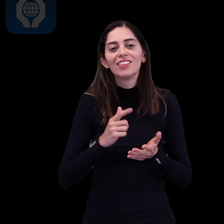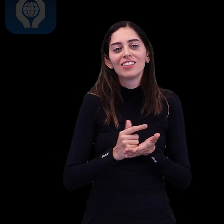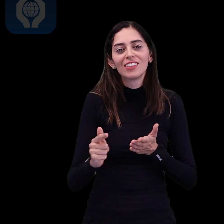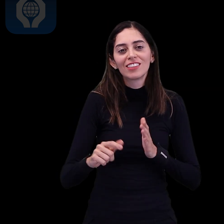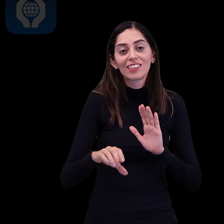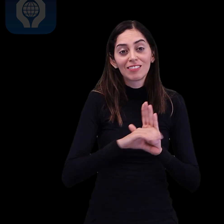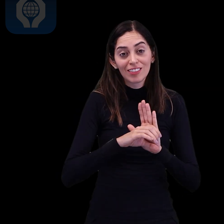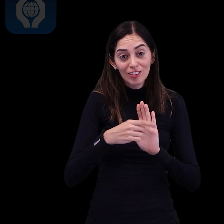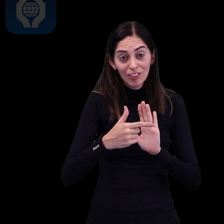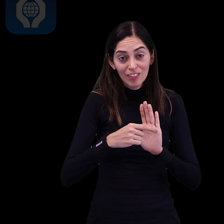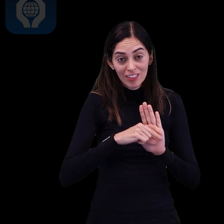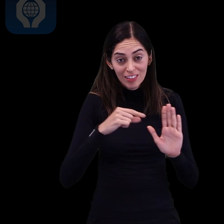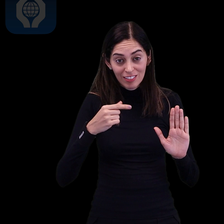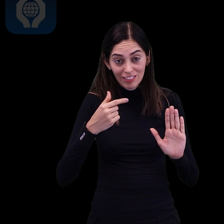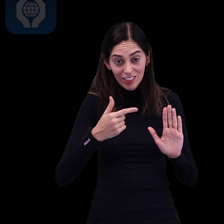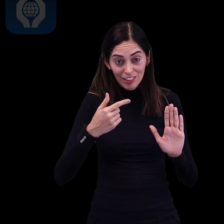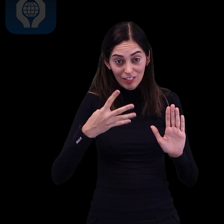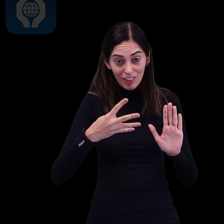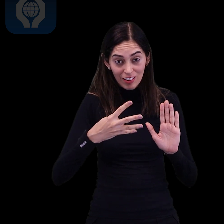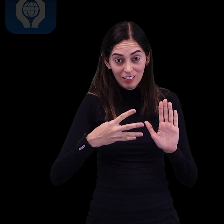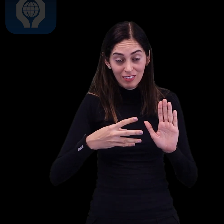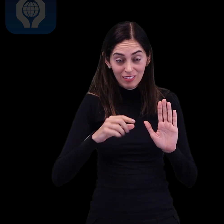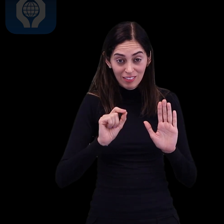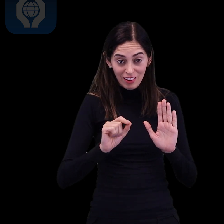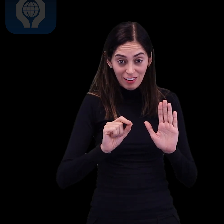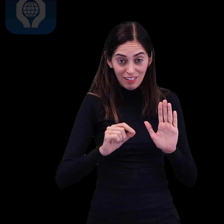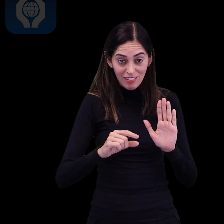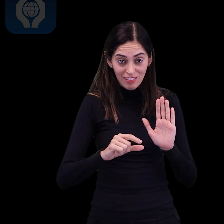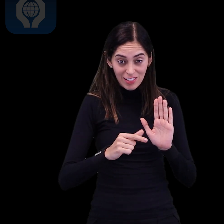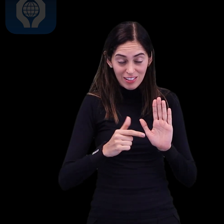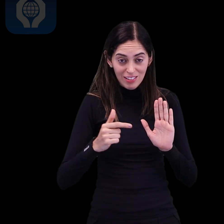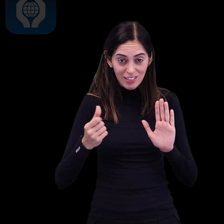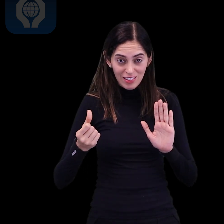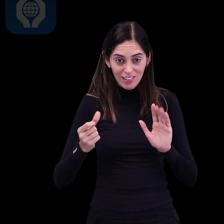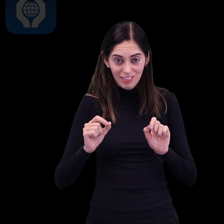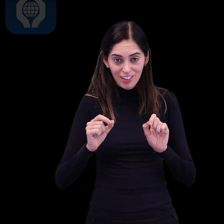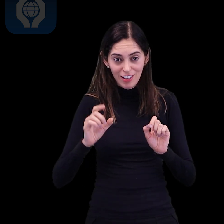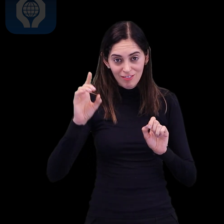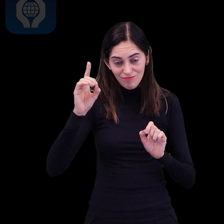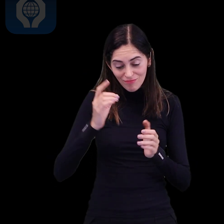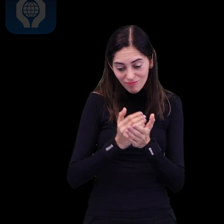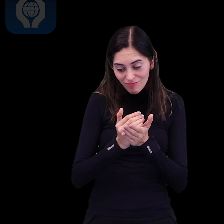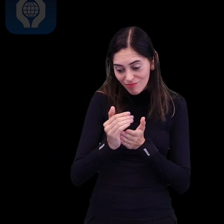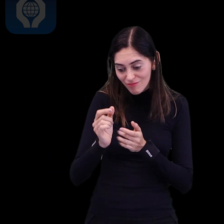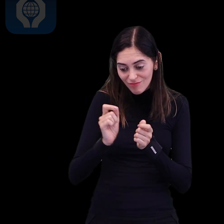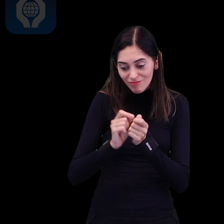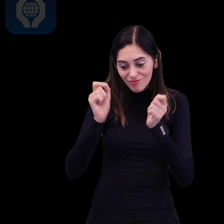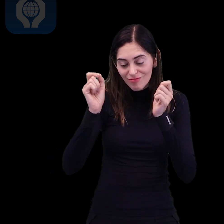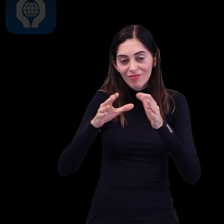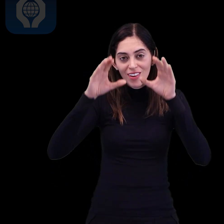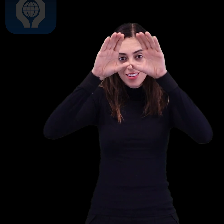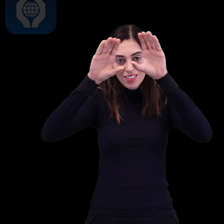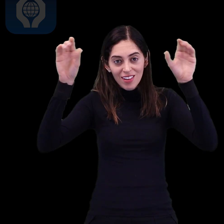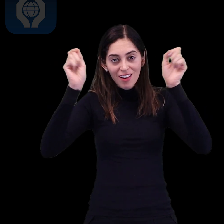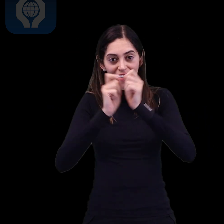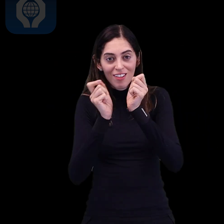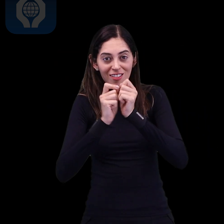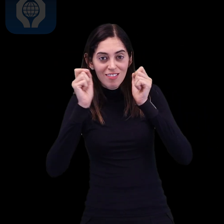são as origens dos céus e da terra. Quando foram criados no dia em que o Senhor Deus fez a terra e os céus, e toda a planta do campo